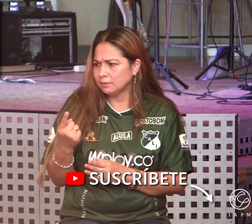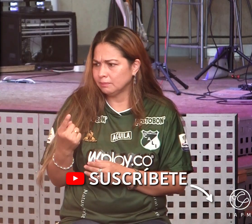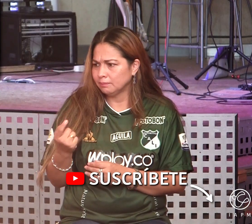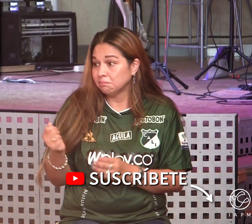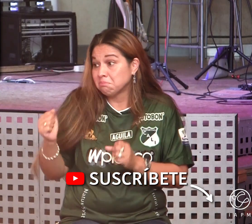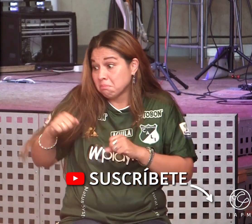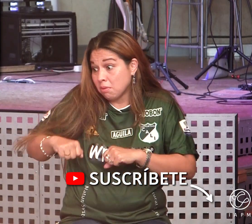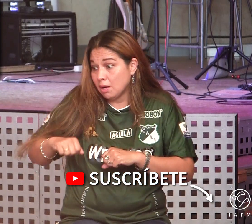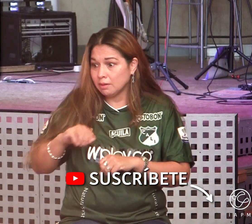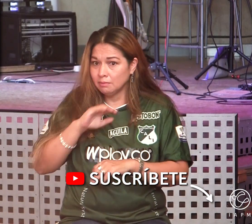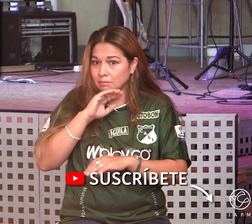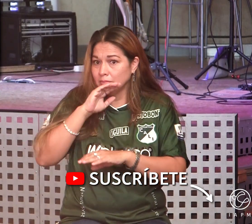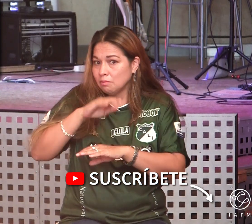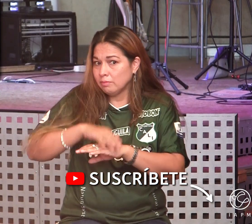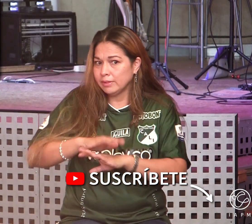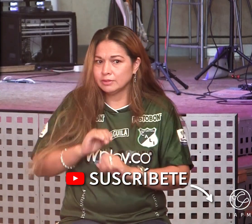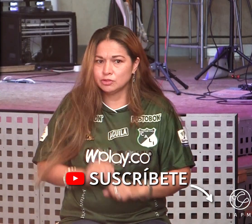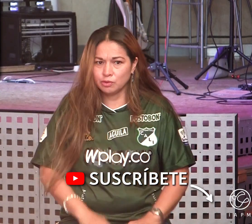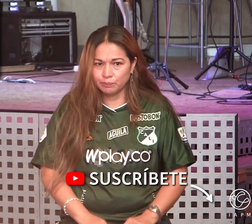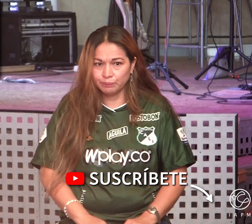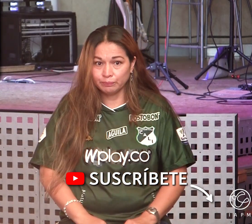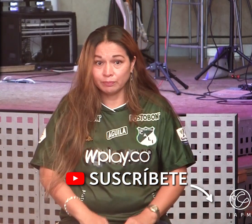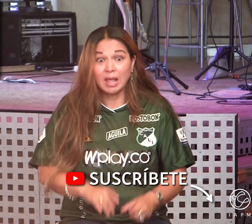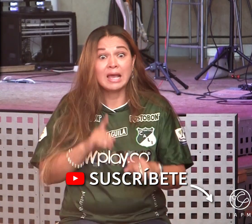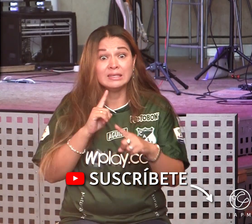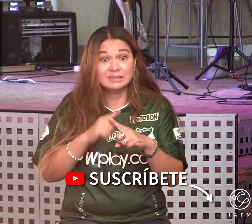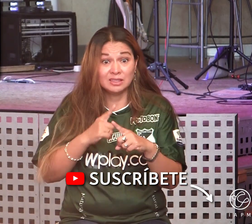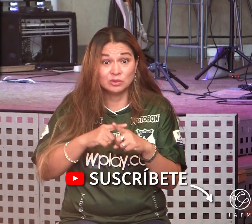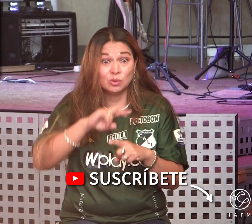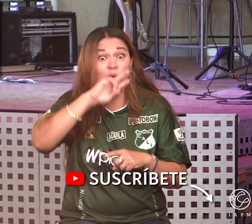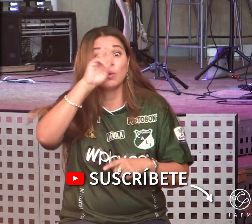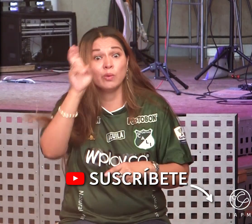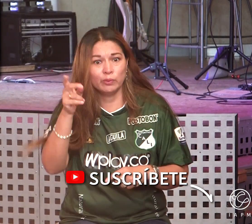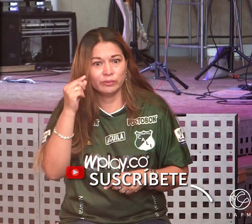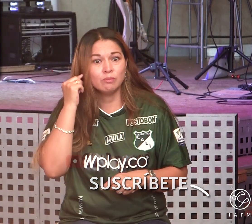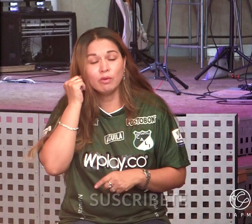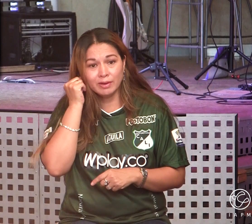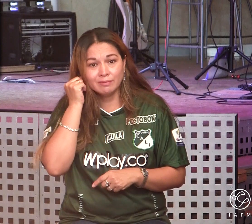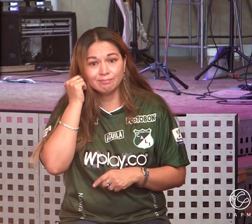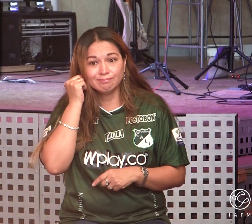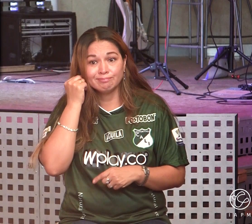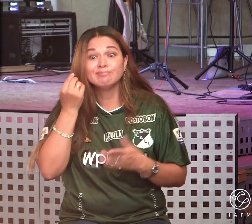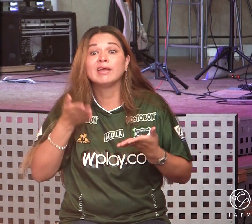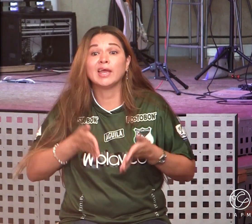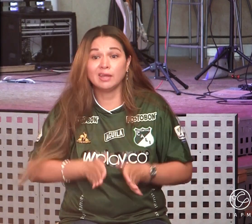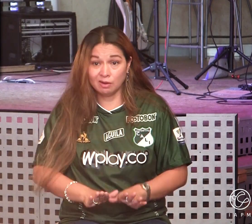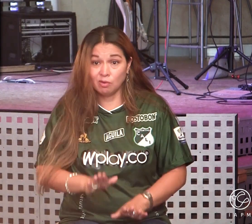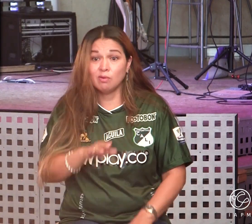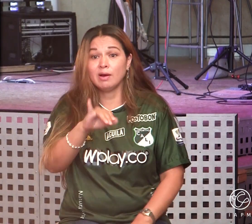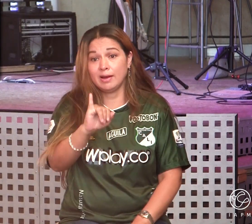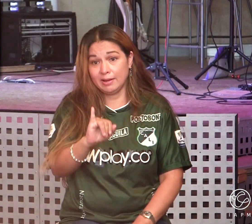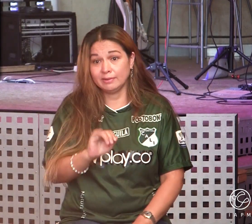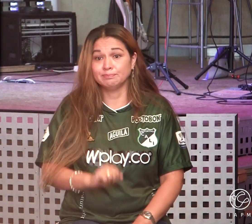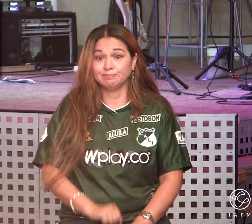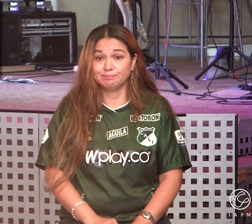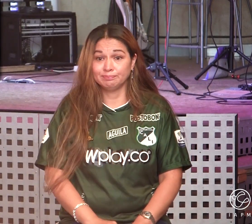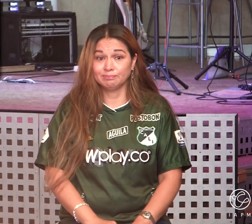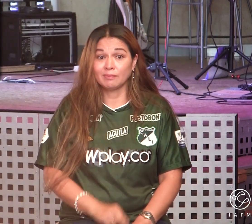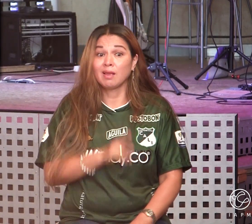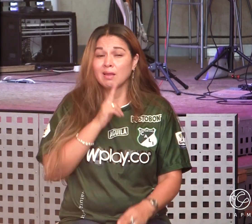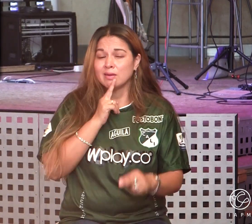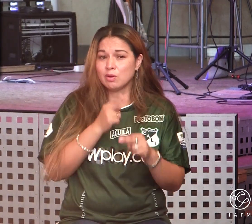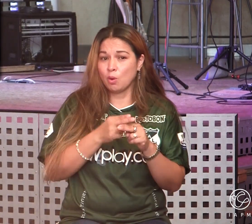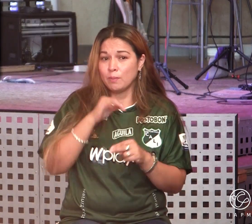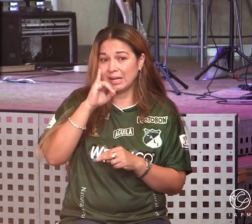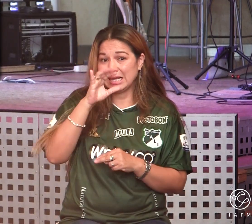¿Y qué dice la Biblia luego? Que el hijo de la fuerza persiguió al hijo de la promesa. Y lo persiguió a muerte, y hasta la fecha lo